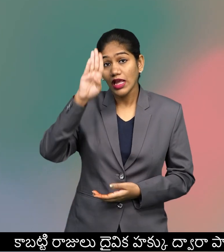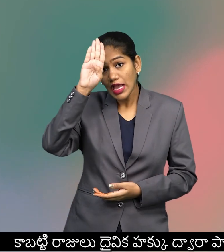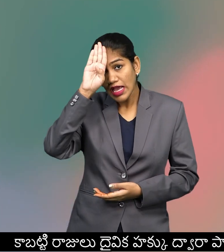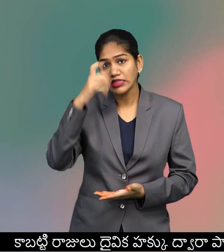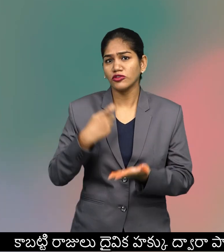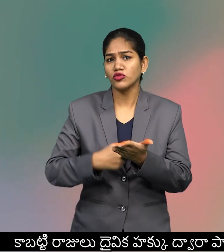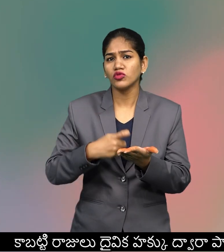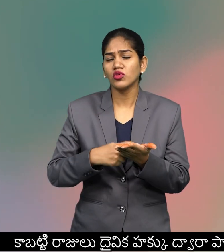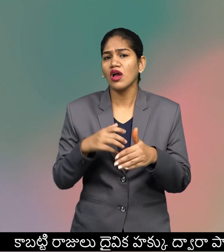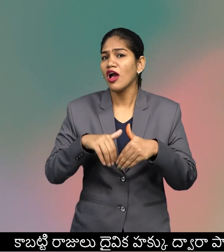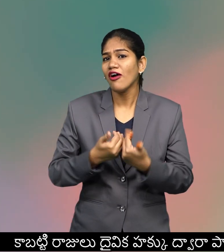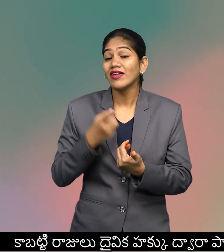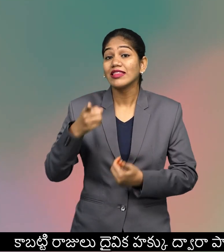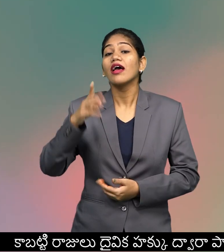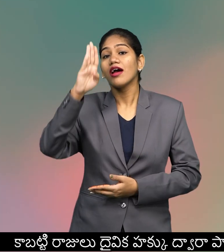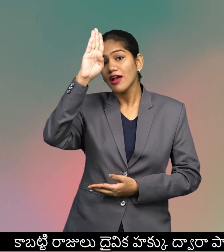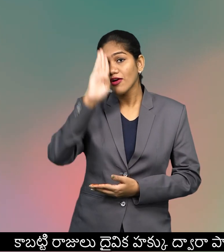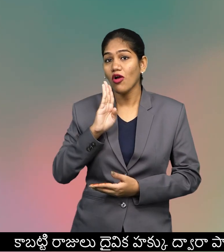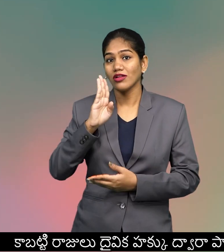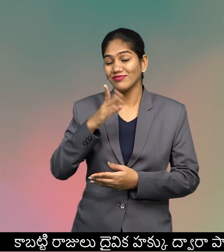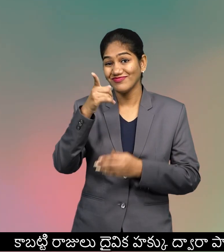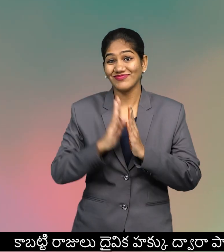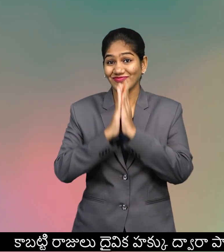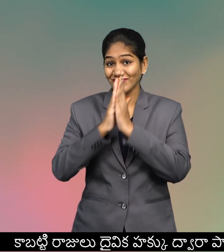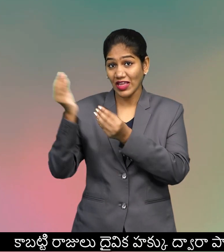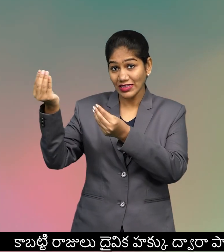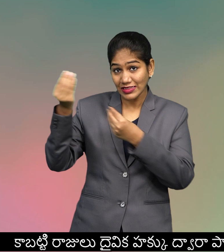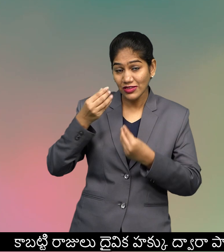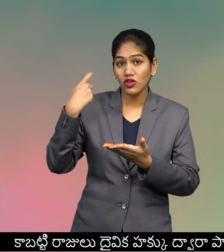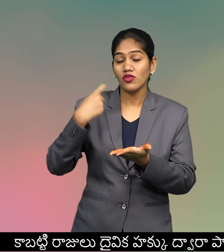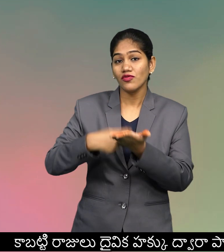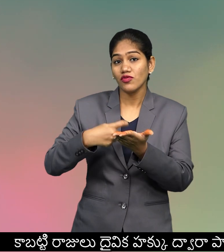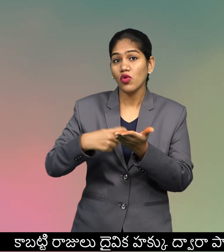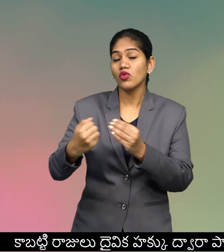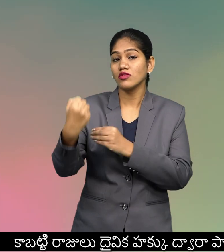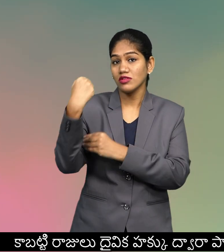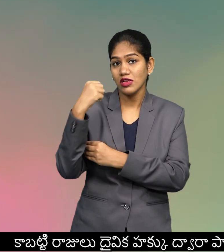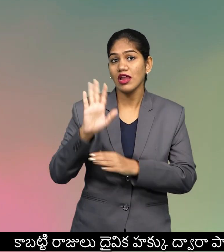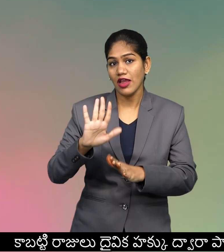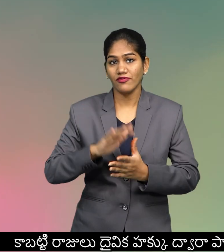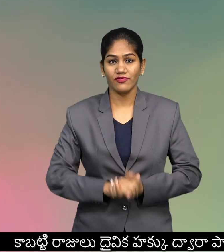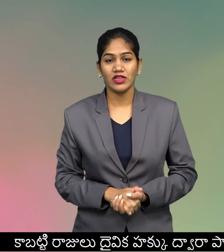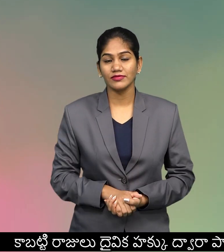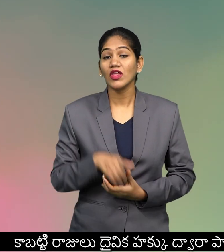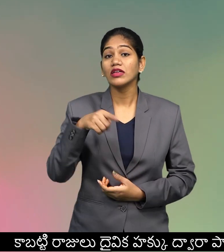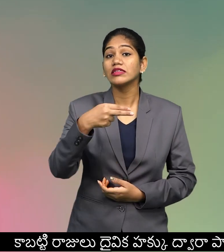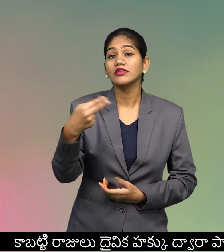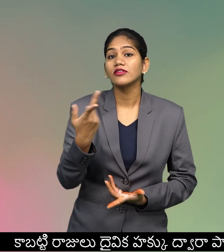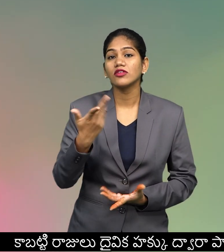కాబట్టి రాజులు దైవిక హక్కు ద్వారా పాలించబడ్డారు. దీన్నే డివైన్ రైట్ థియరీ అంటారు.